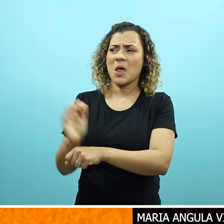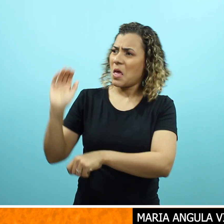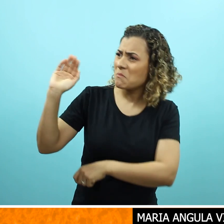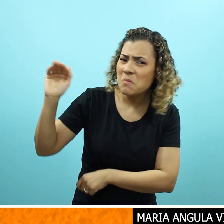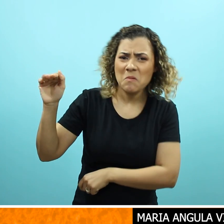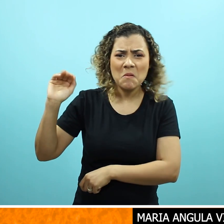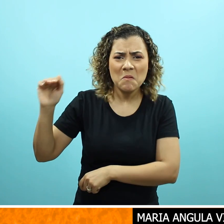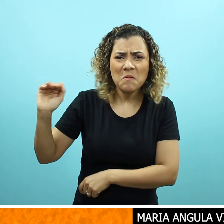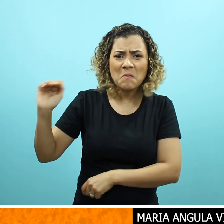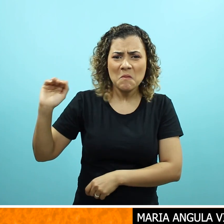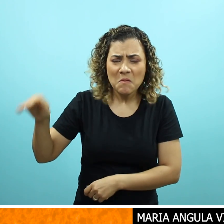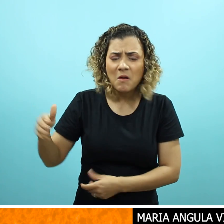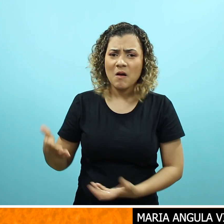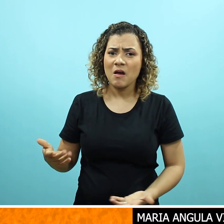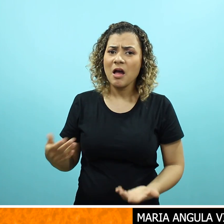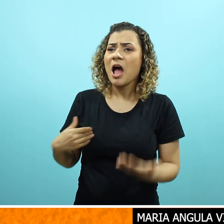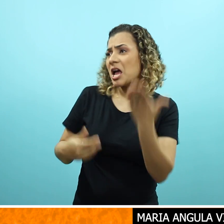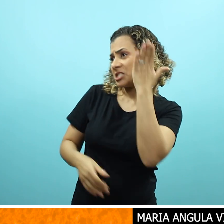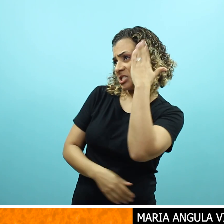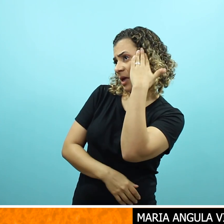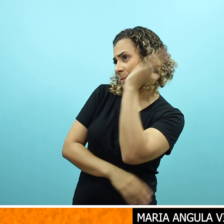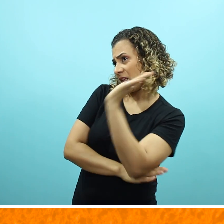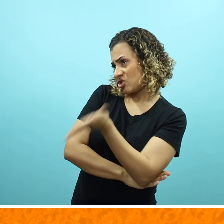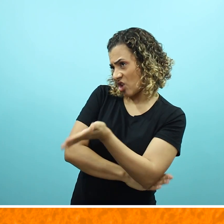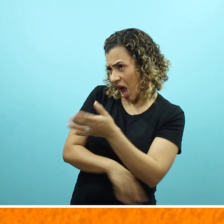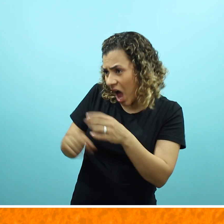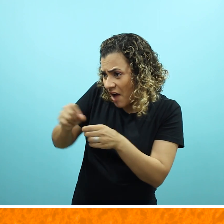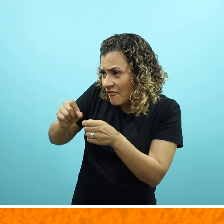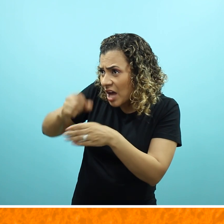Maria Angula vinha sempre com a mesma história.